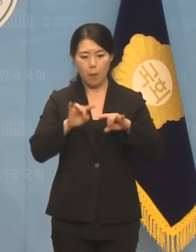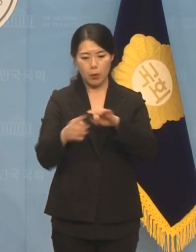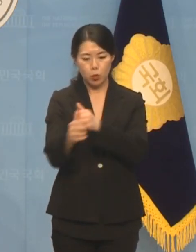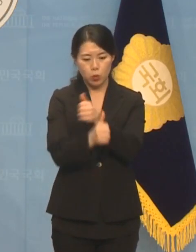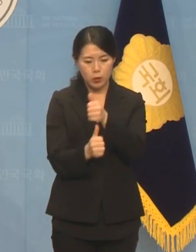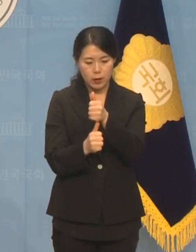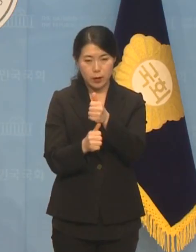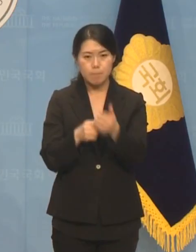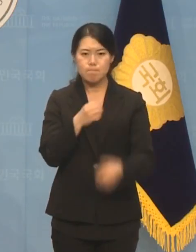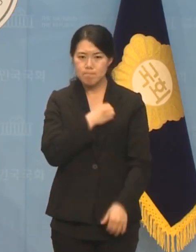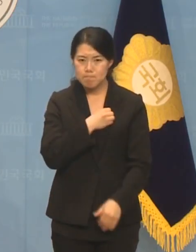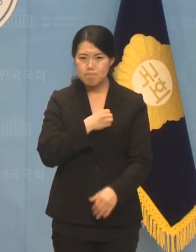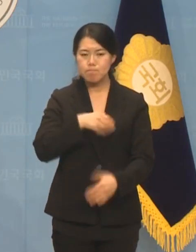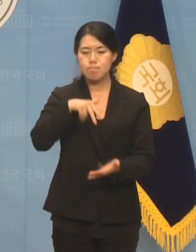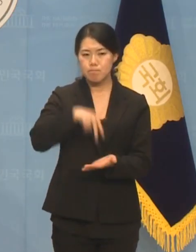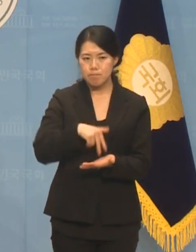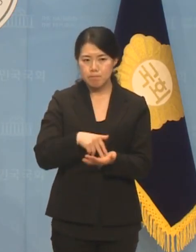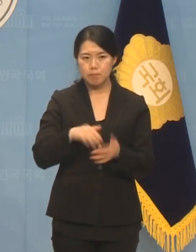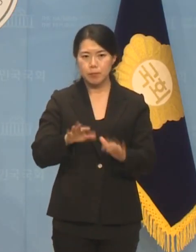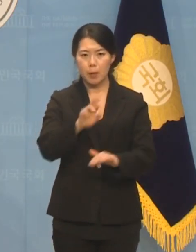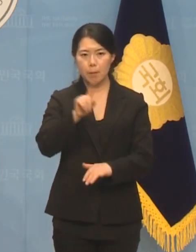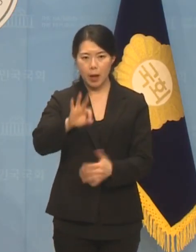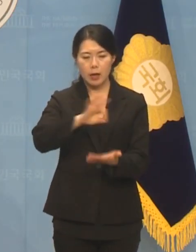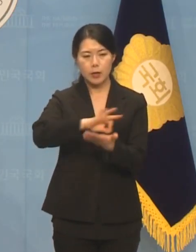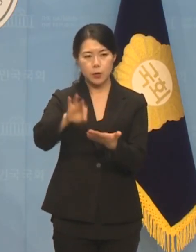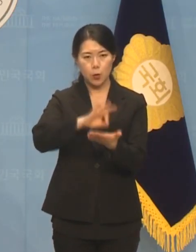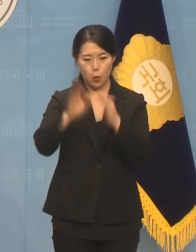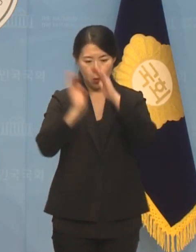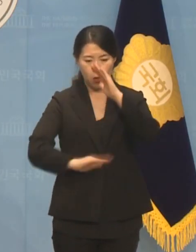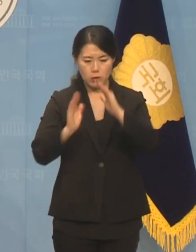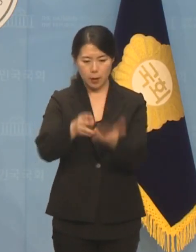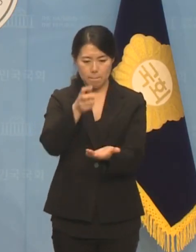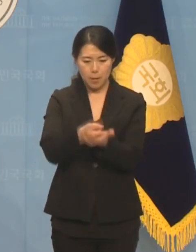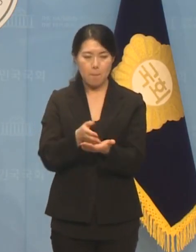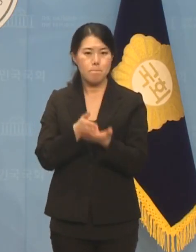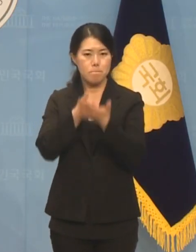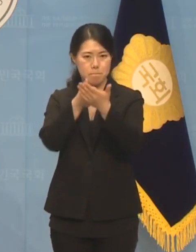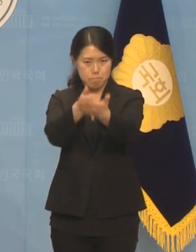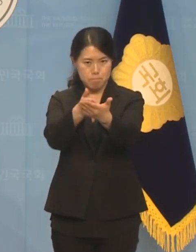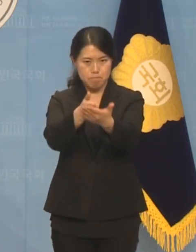위원으로서 망이용 계약 공정화 법안을 대표